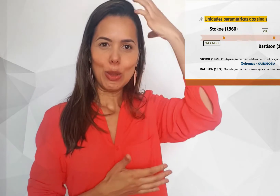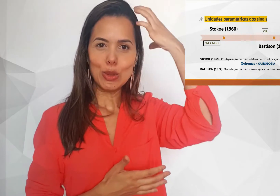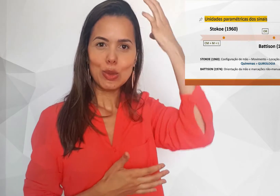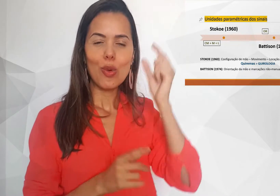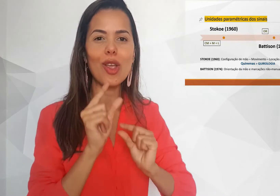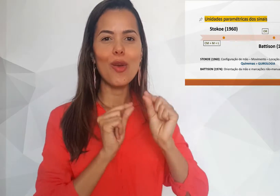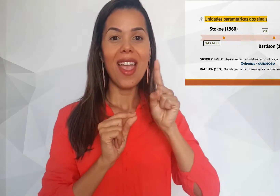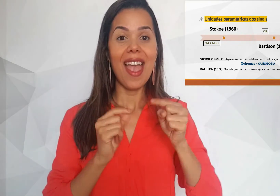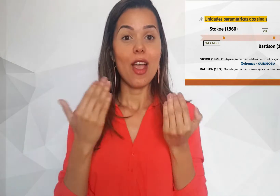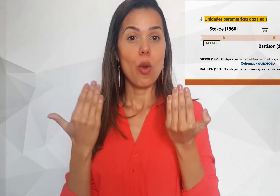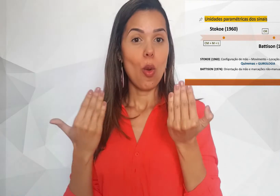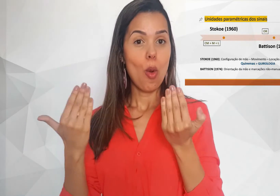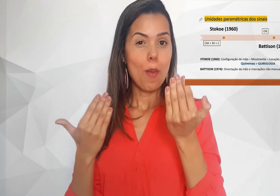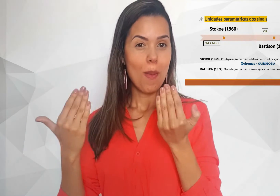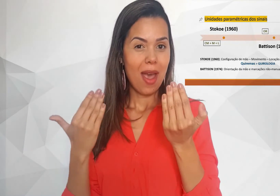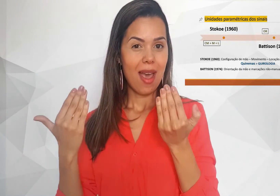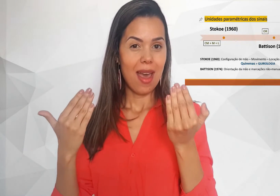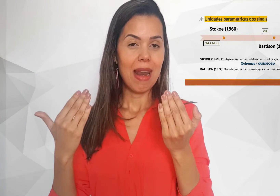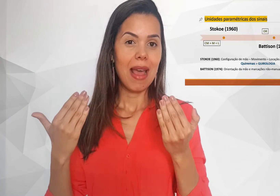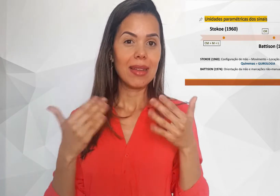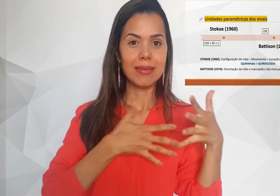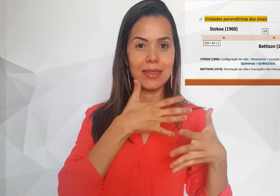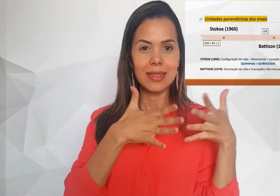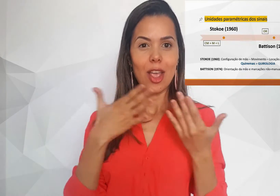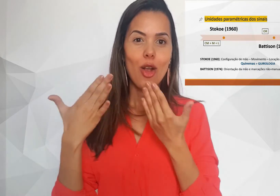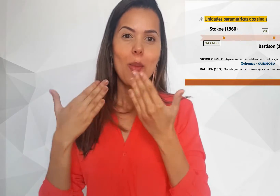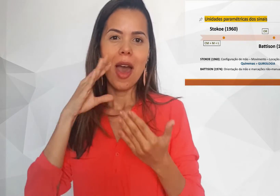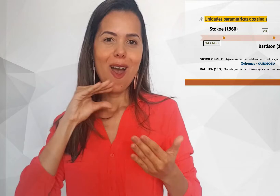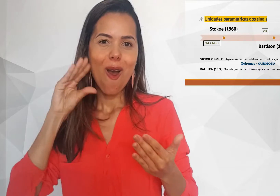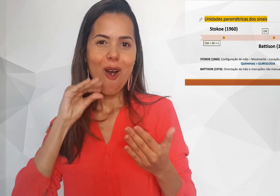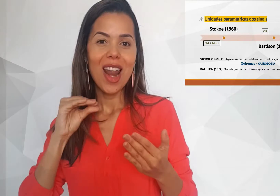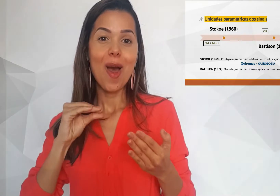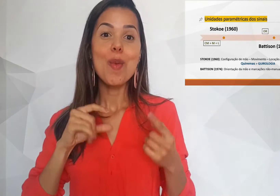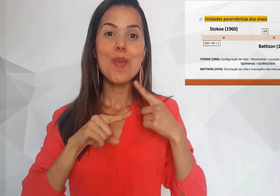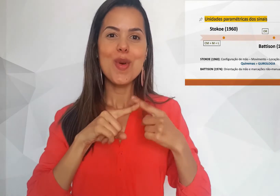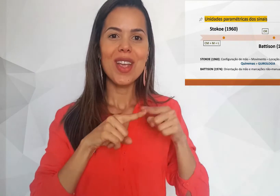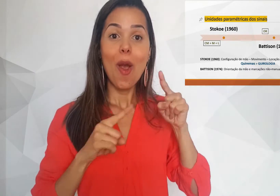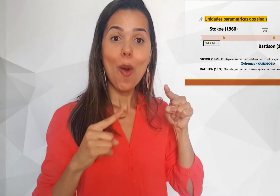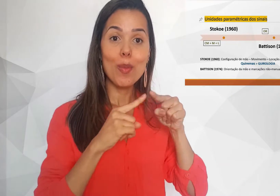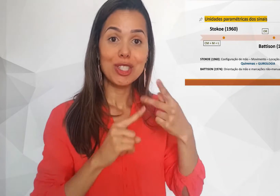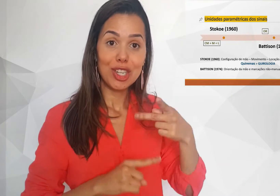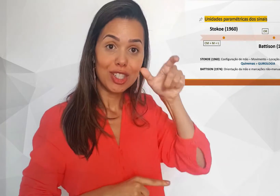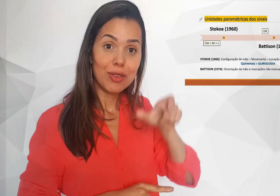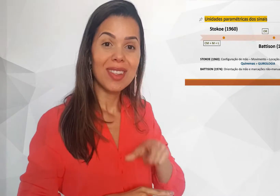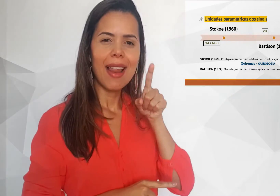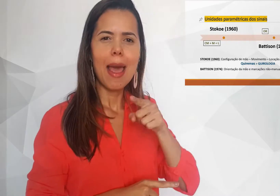do trabalho dele é fazer uma análise comparativa. Basicamente, ele queria aferir em línguas de